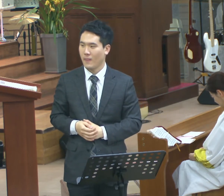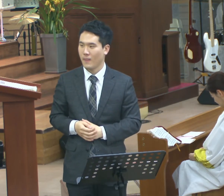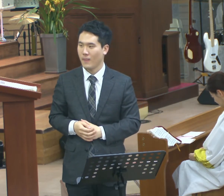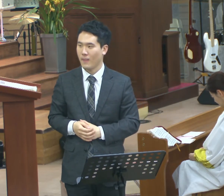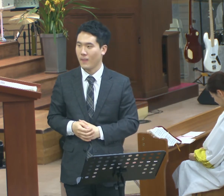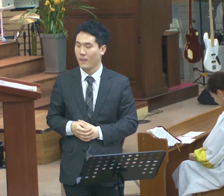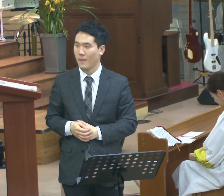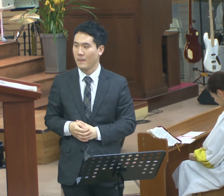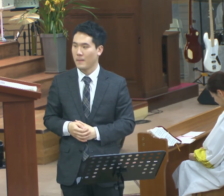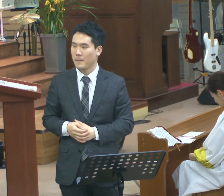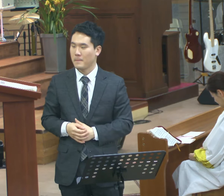생각되잖아요.